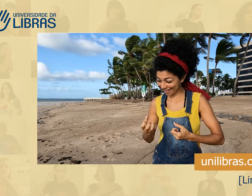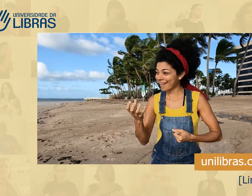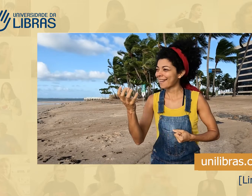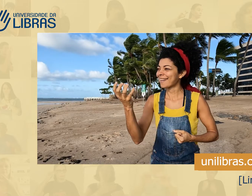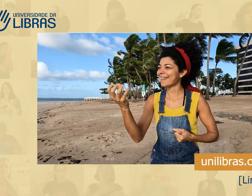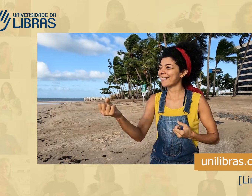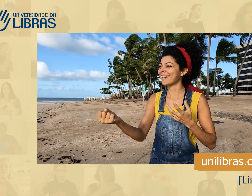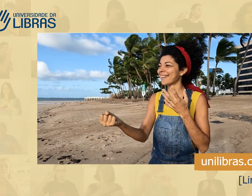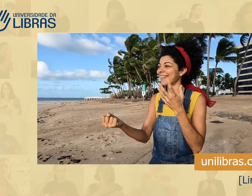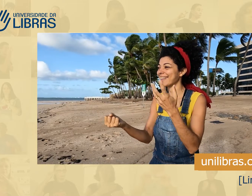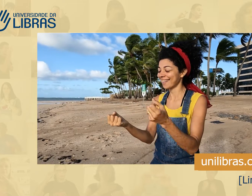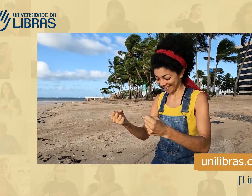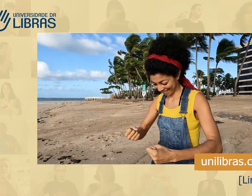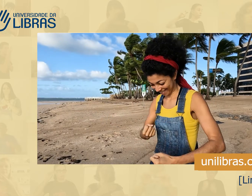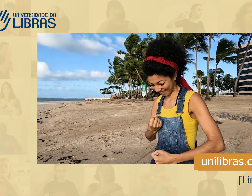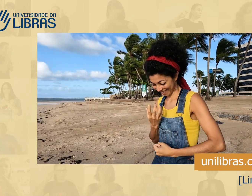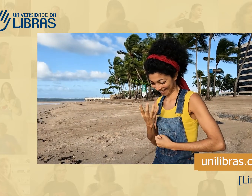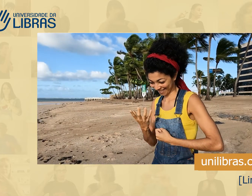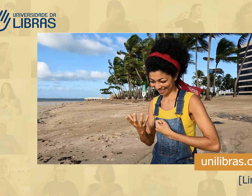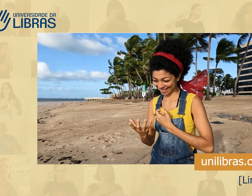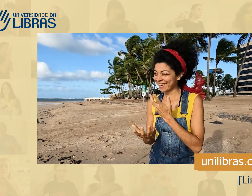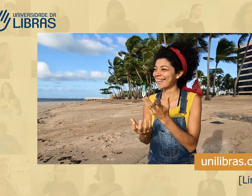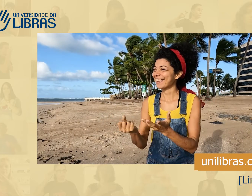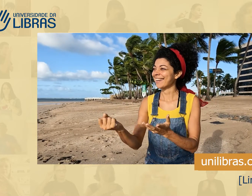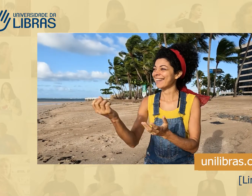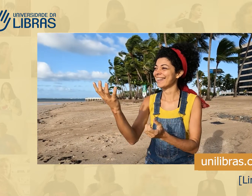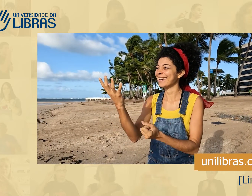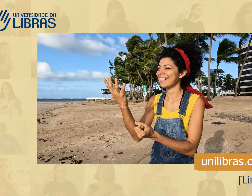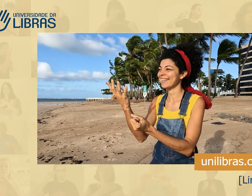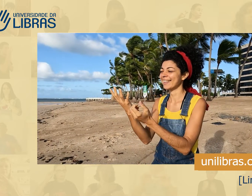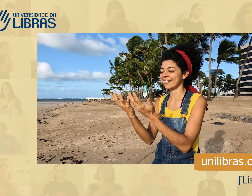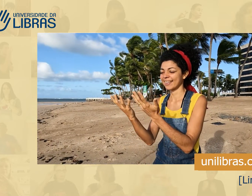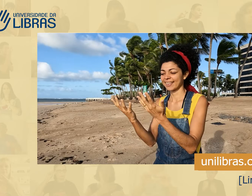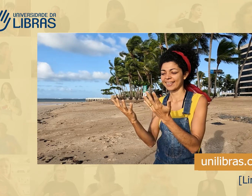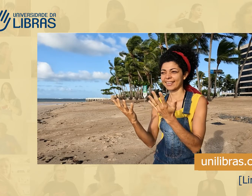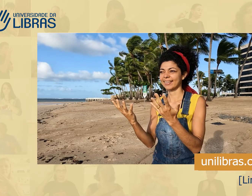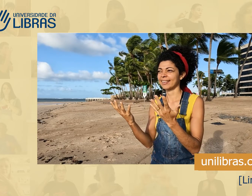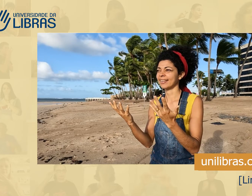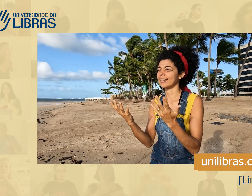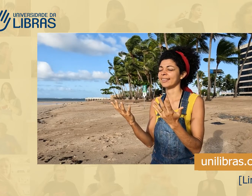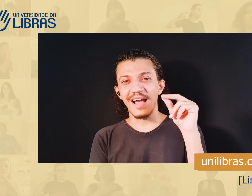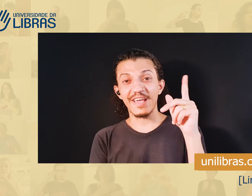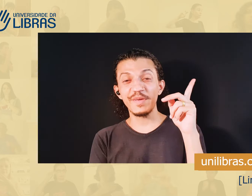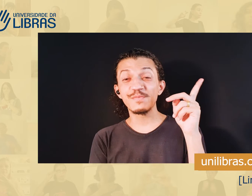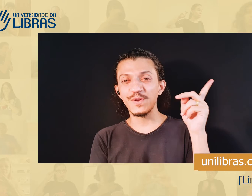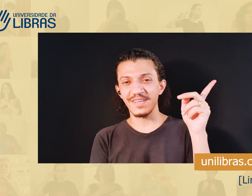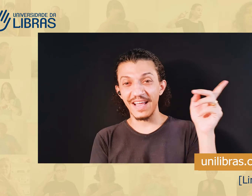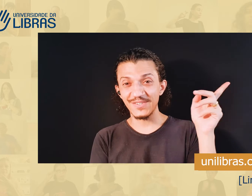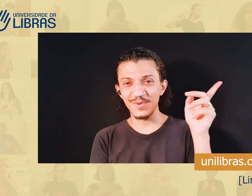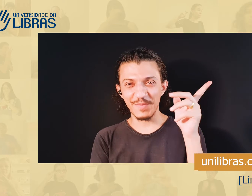interessante. Nessa época, nesse dia aí, eu falei com a Raquel assim, olha, eu não sei como que... A Raquel é minha esposa, ela é surda, para quem não